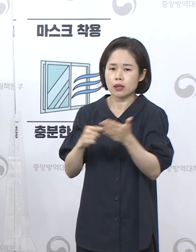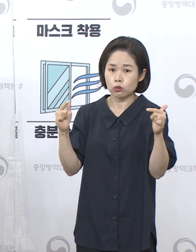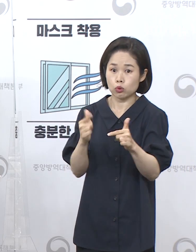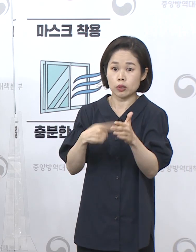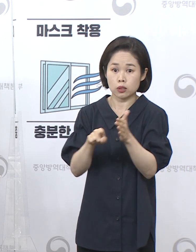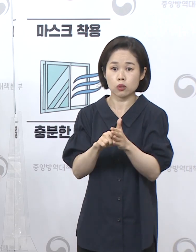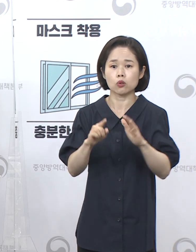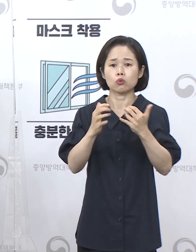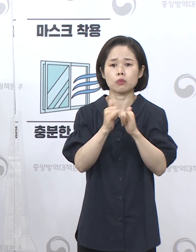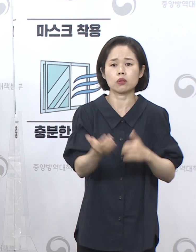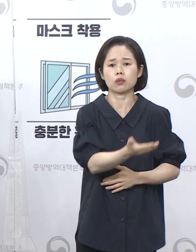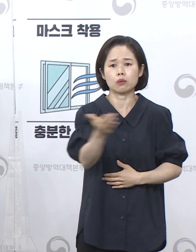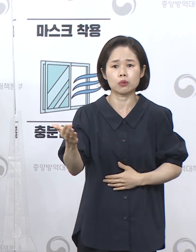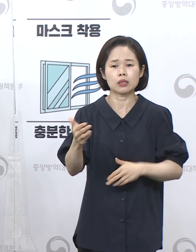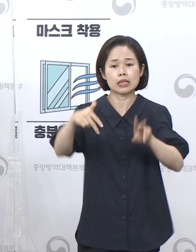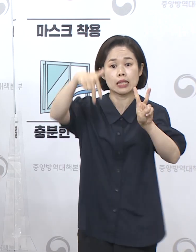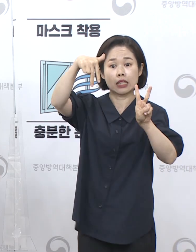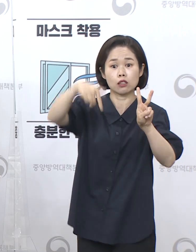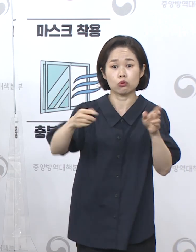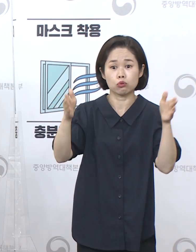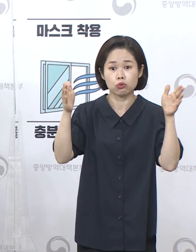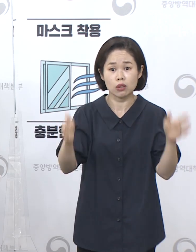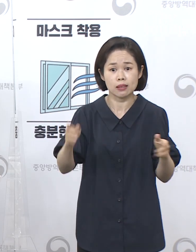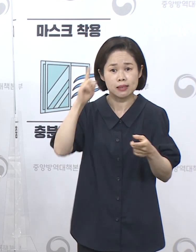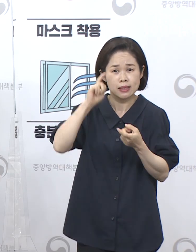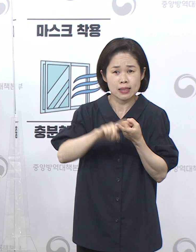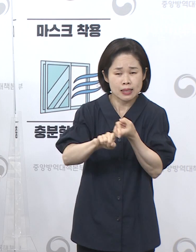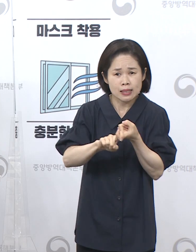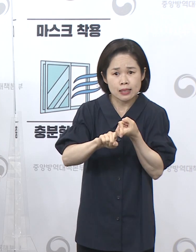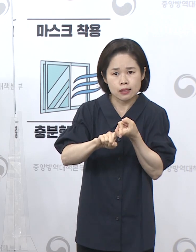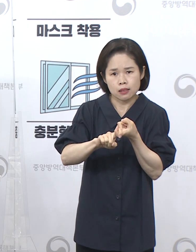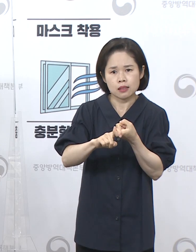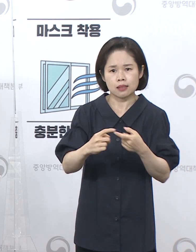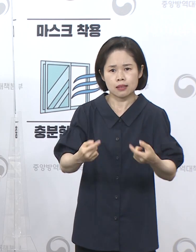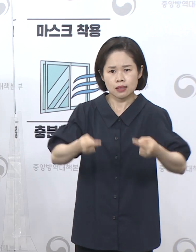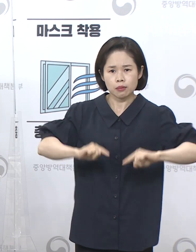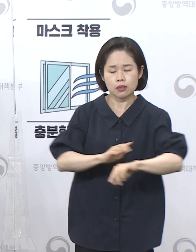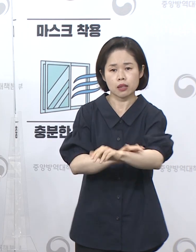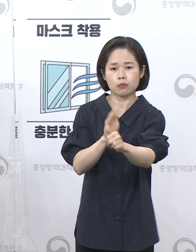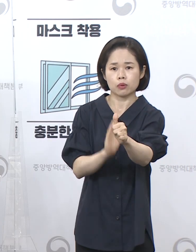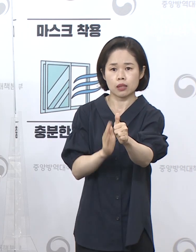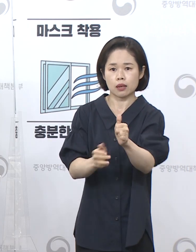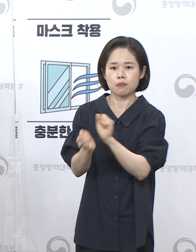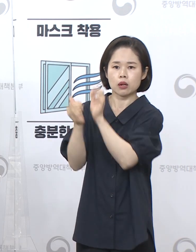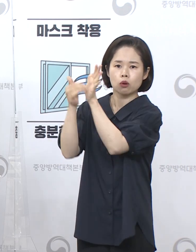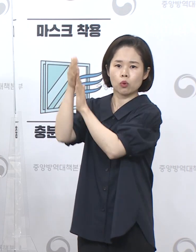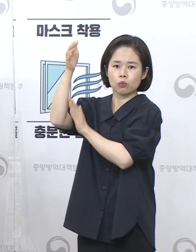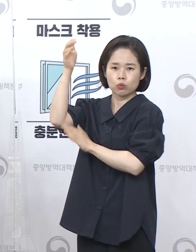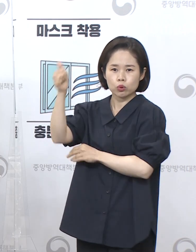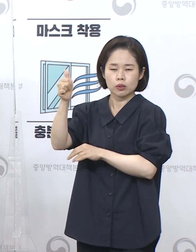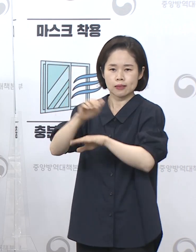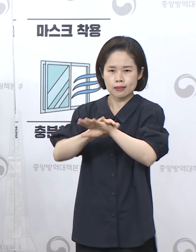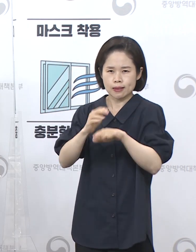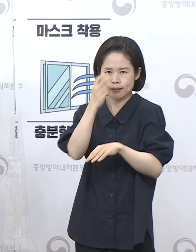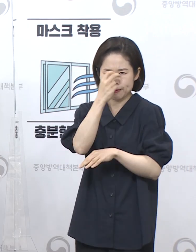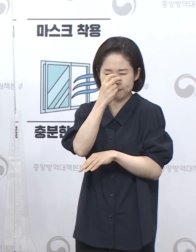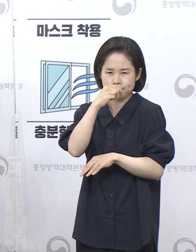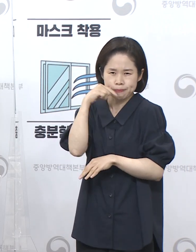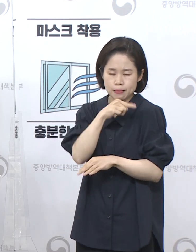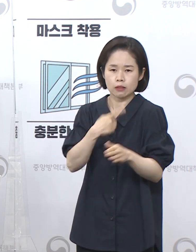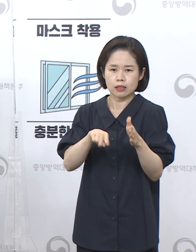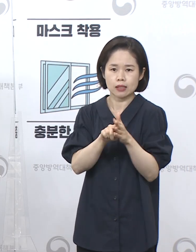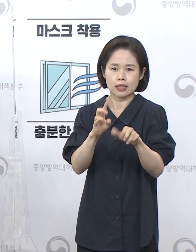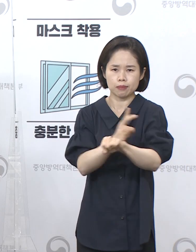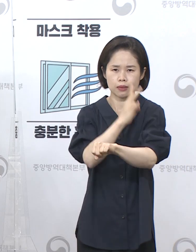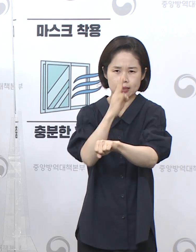연대가 필요합니다. 방역당국도 지속가능한 방역체계를 유지하기 위해서 24시간